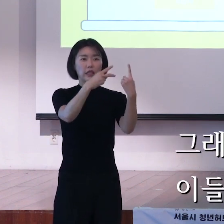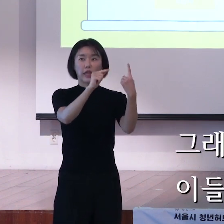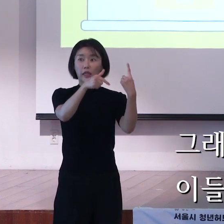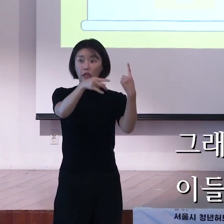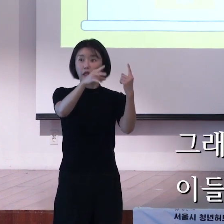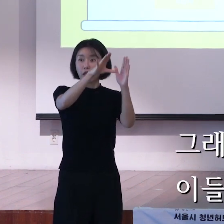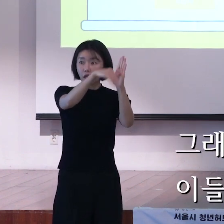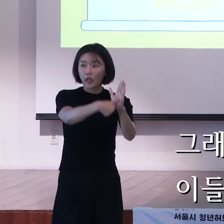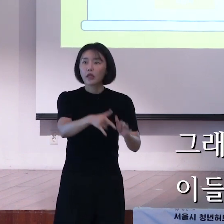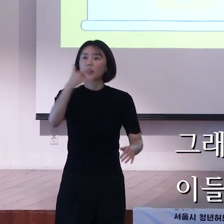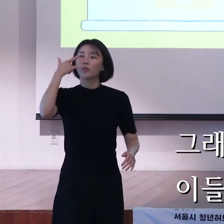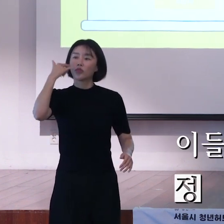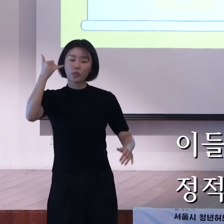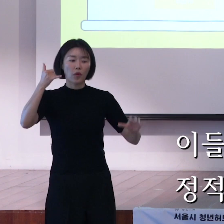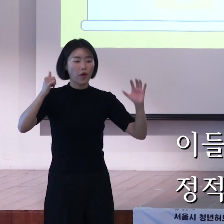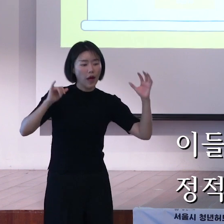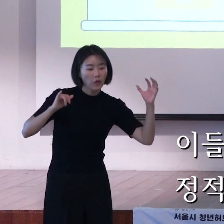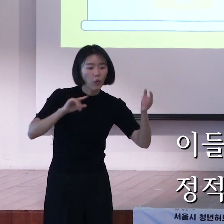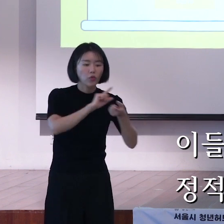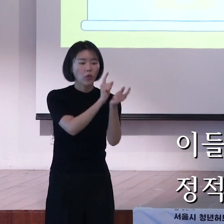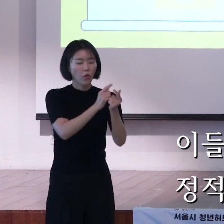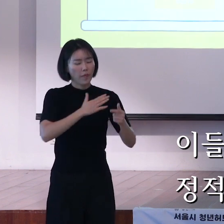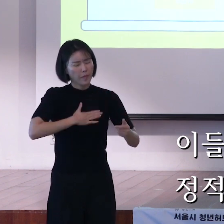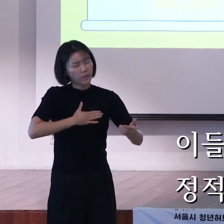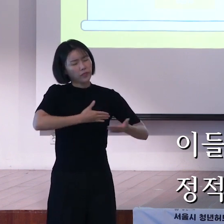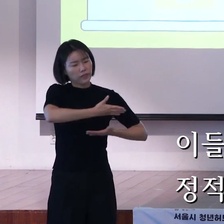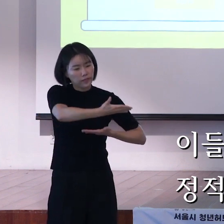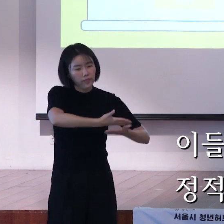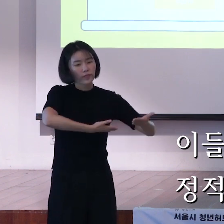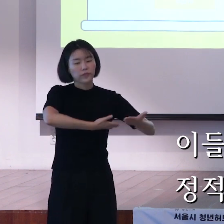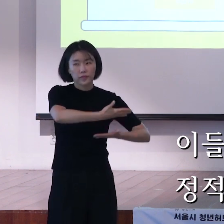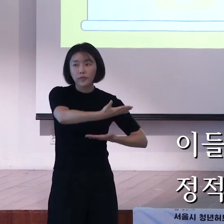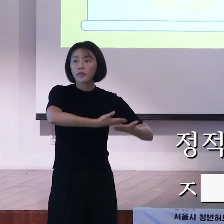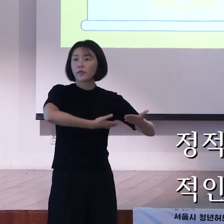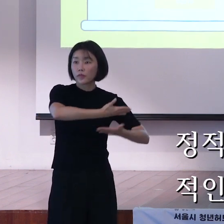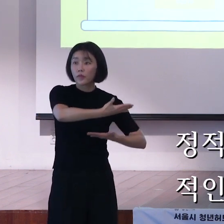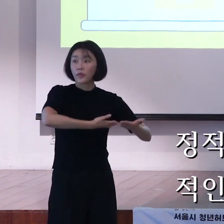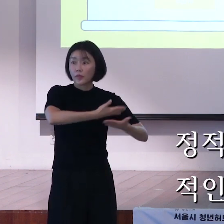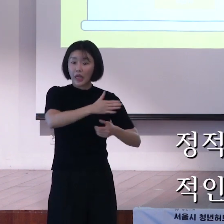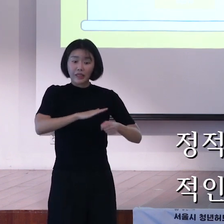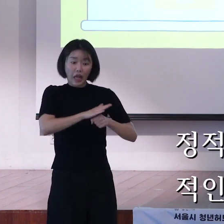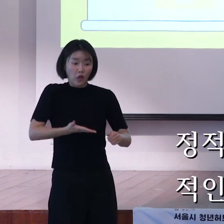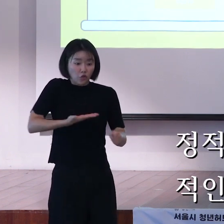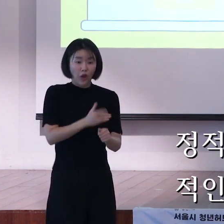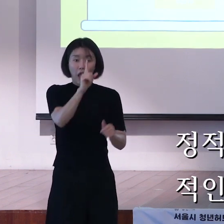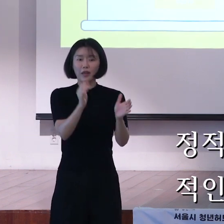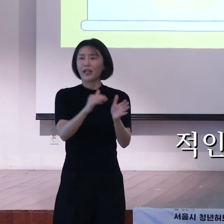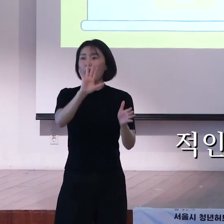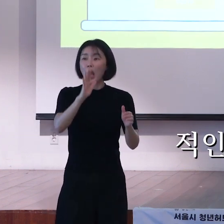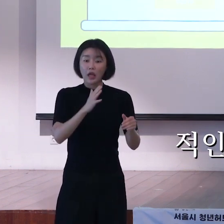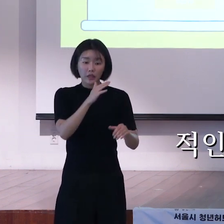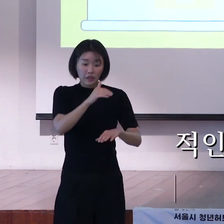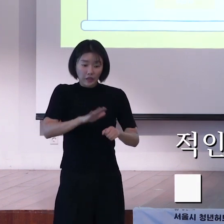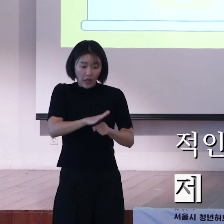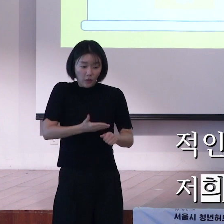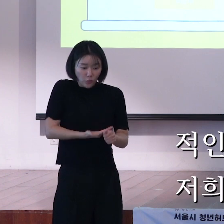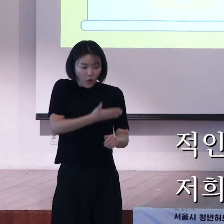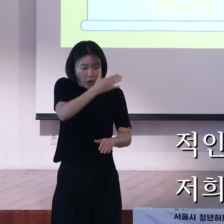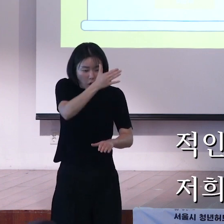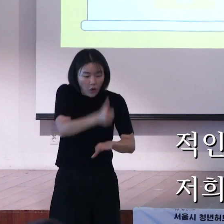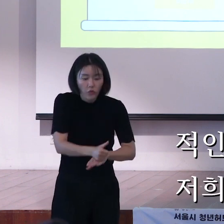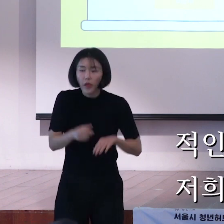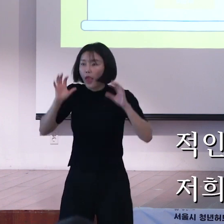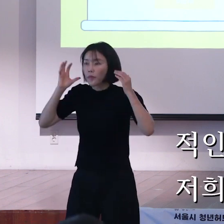발달과 그리고 긍정적인 정서 그리고 긍정적인 자아를 위해서는 저희가 먼저 부모들이